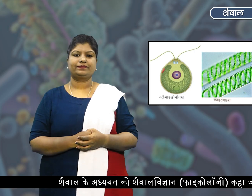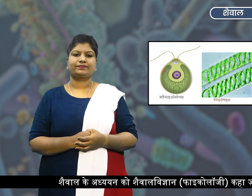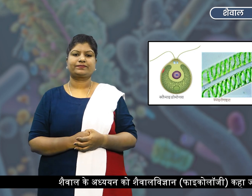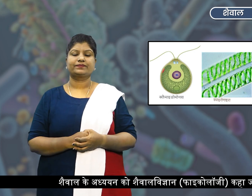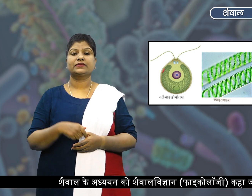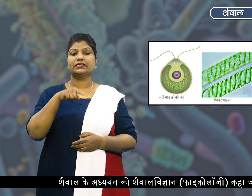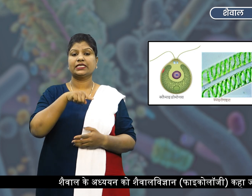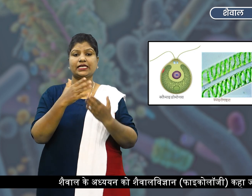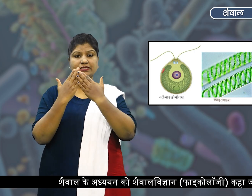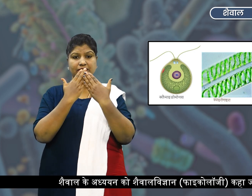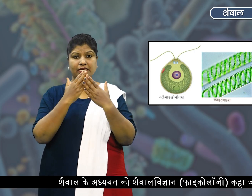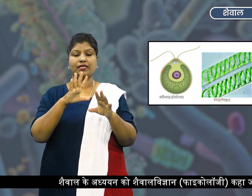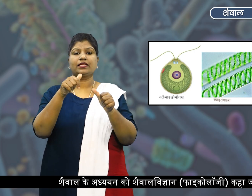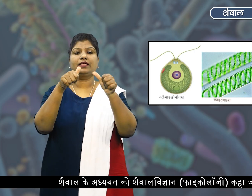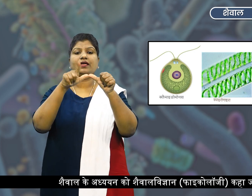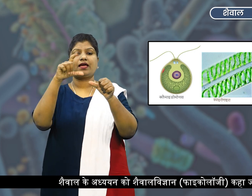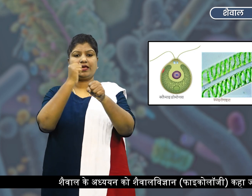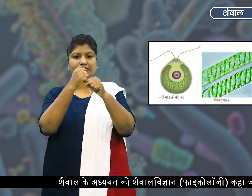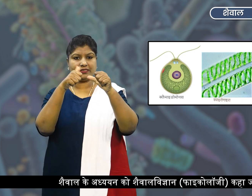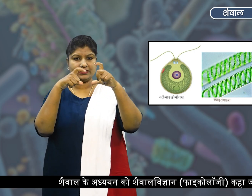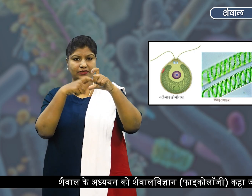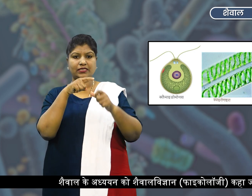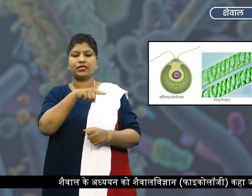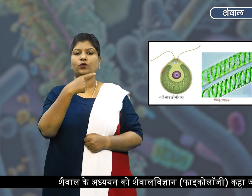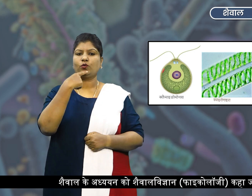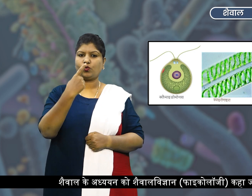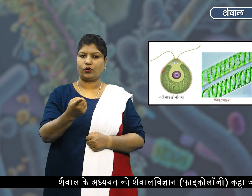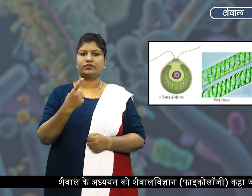शैवाल के अध्ययन को शैवाल विज्ञान कहा जाता है।